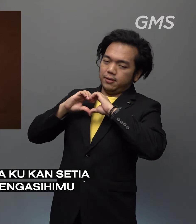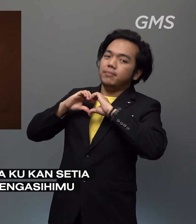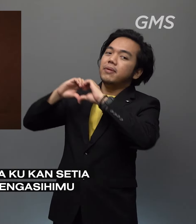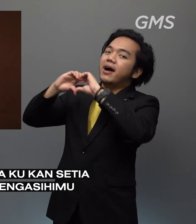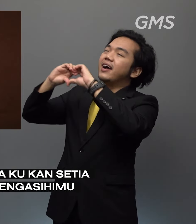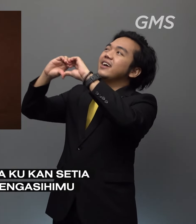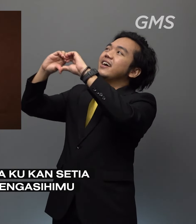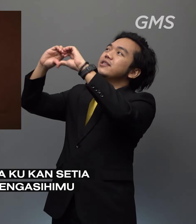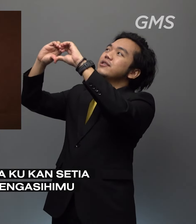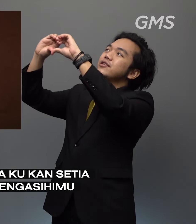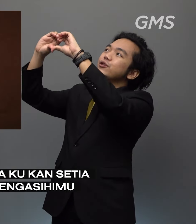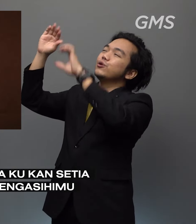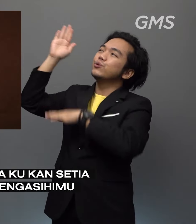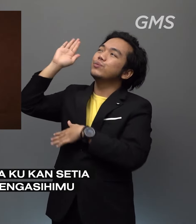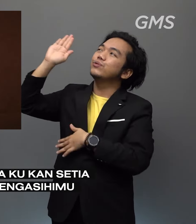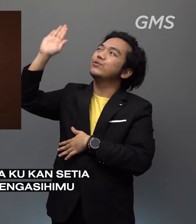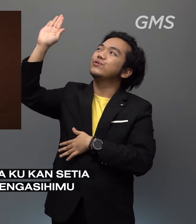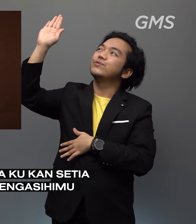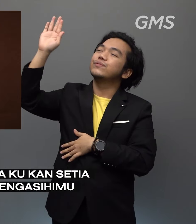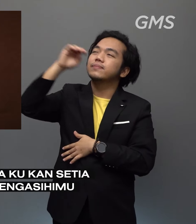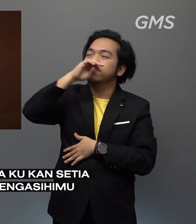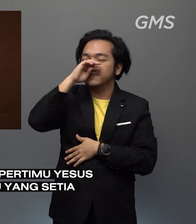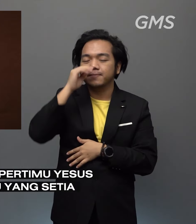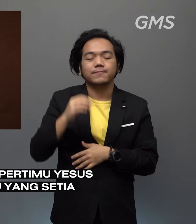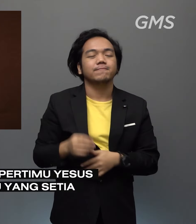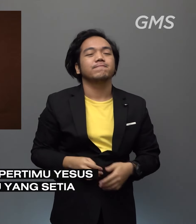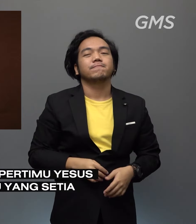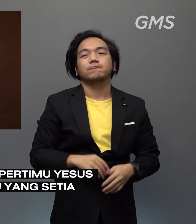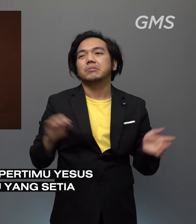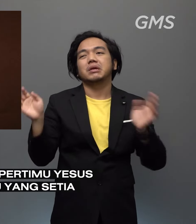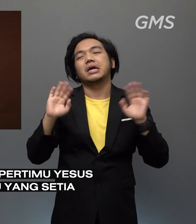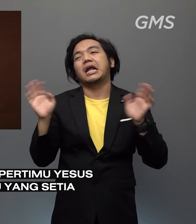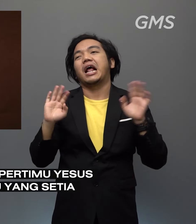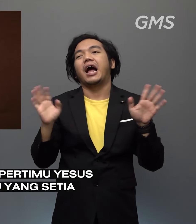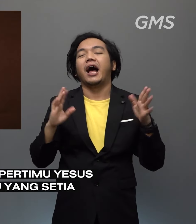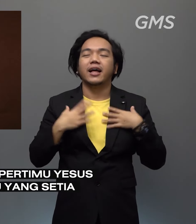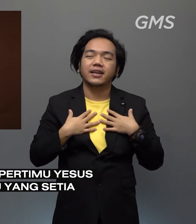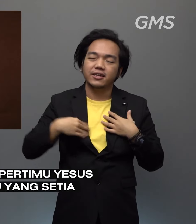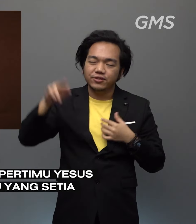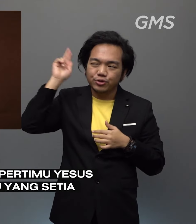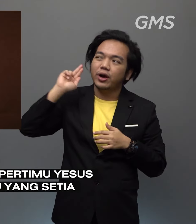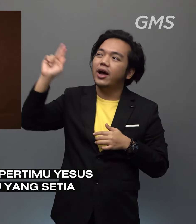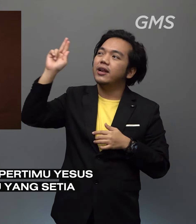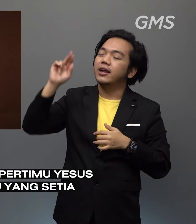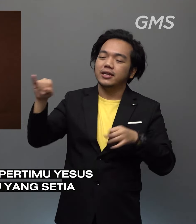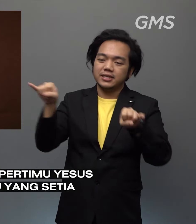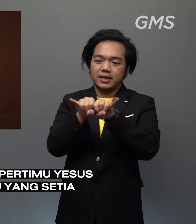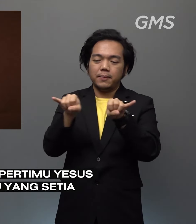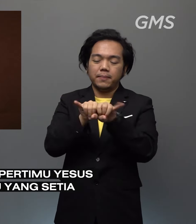mengasihi. Tiada Tuhan sepertimu, tiada Tuhan